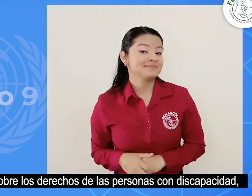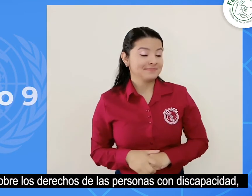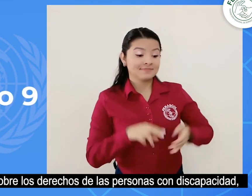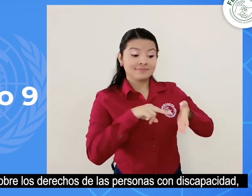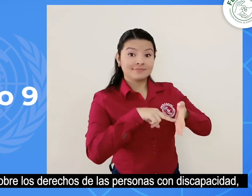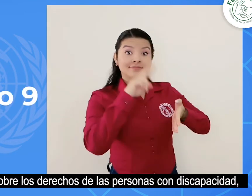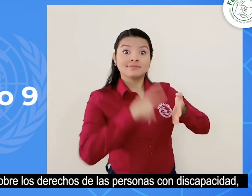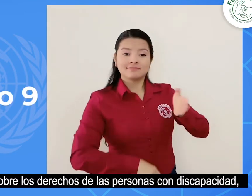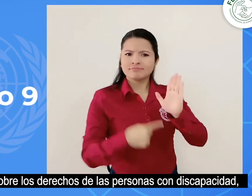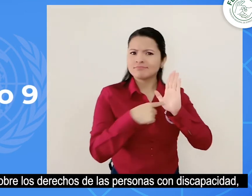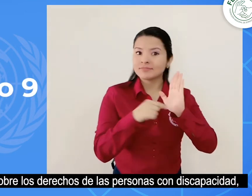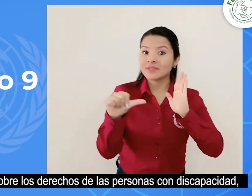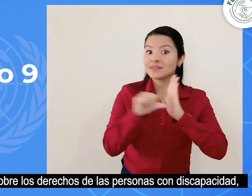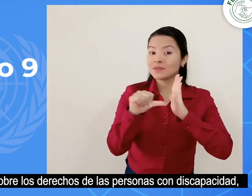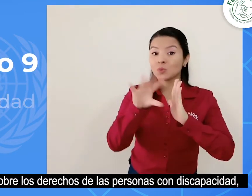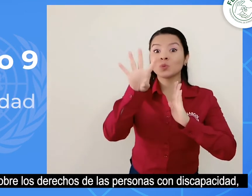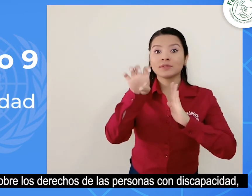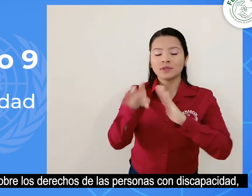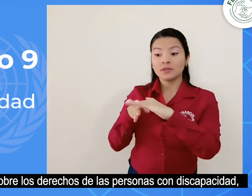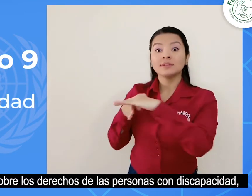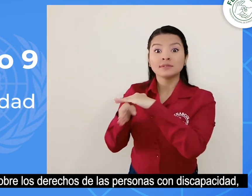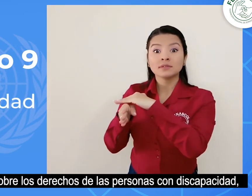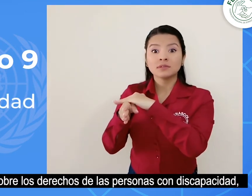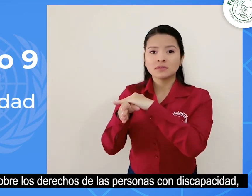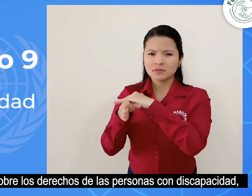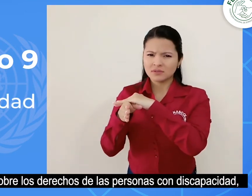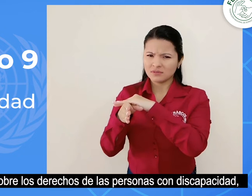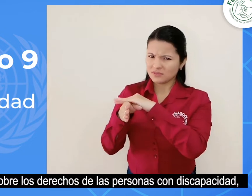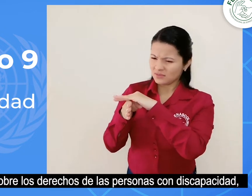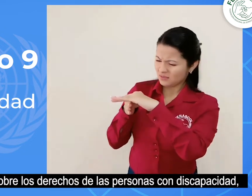En la Convención sobre los Derechos de las Personas con Discapacidad,